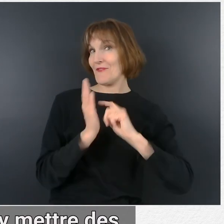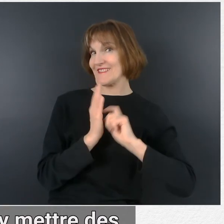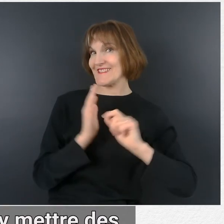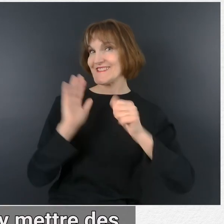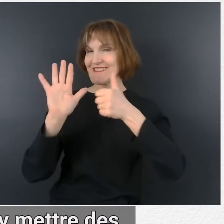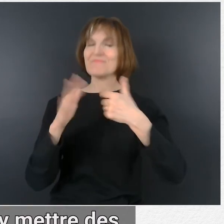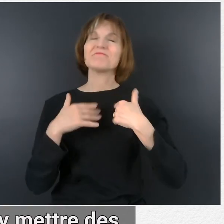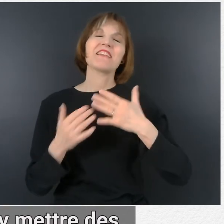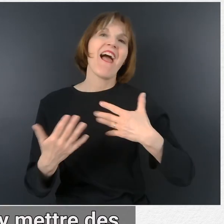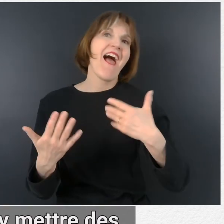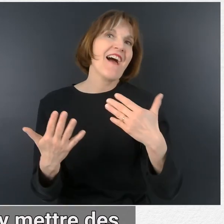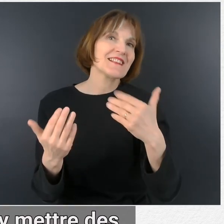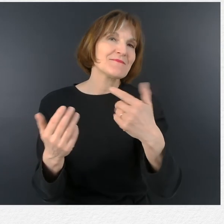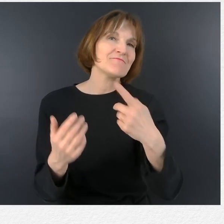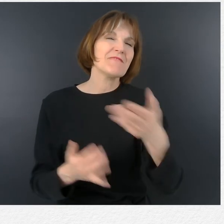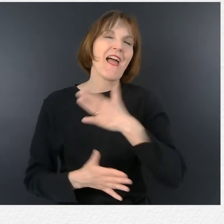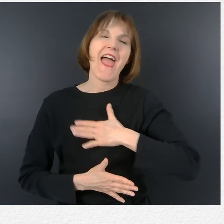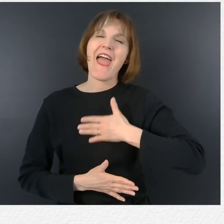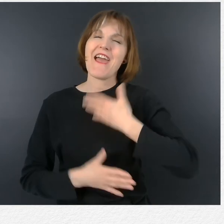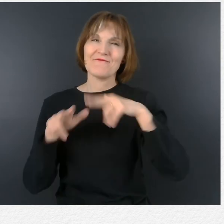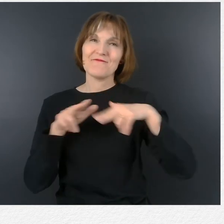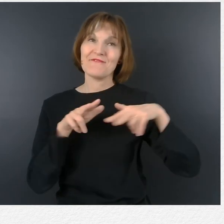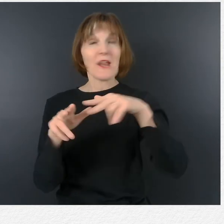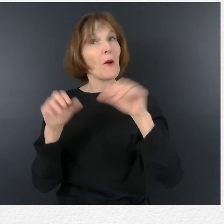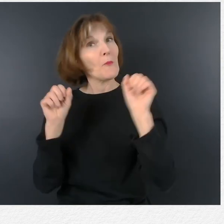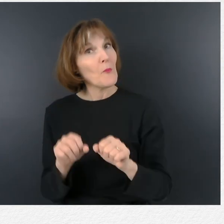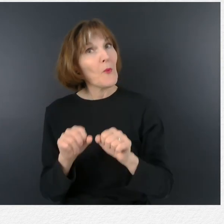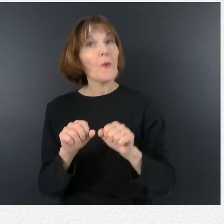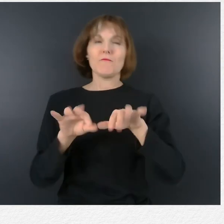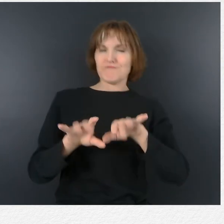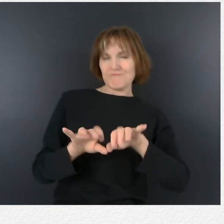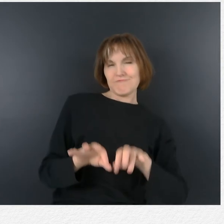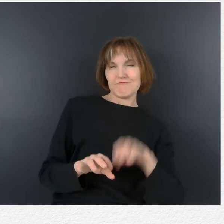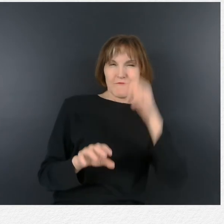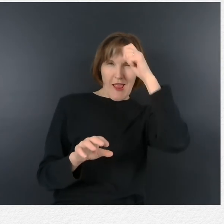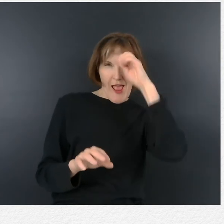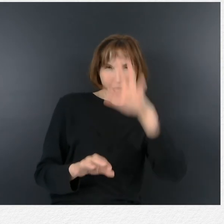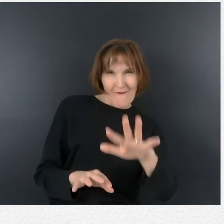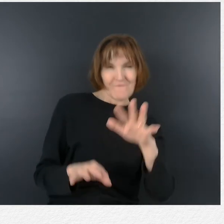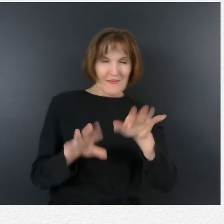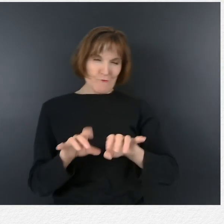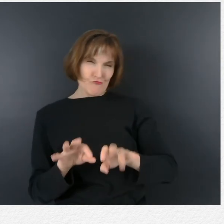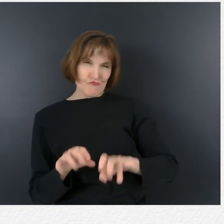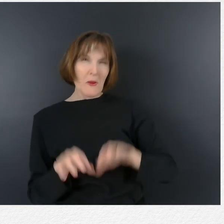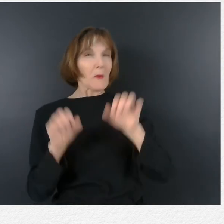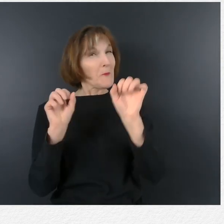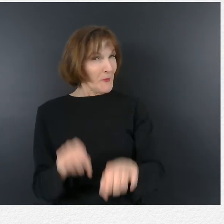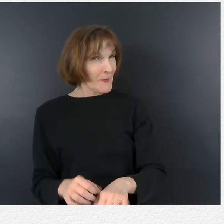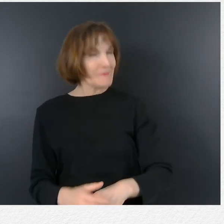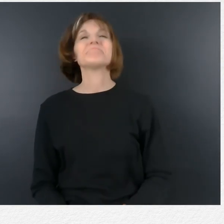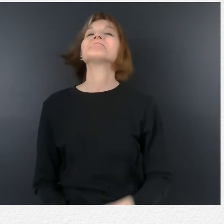y mettre des commentaires, à donner votre avis et vos conseils. À très bientôt, mes amis.